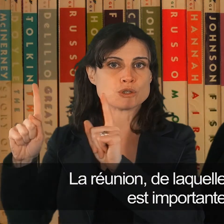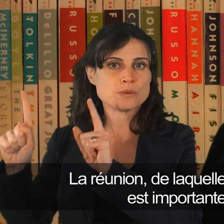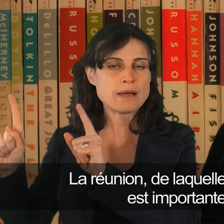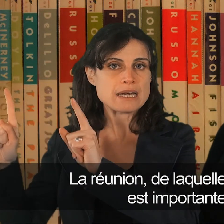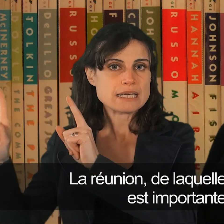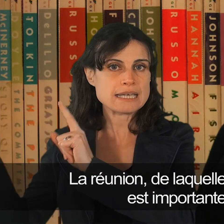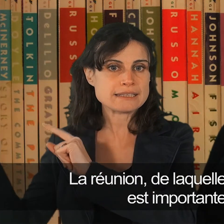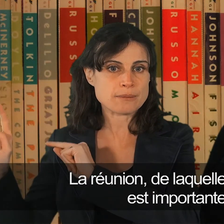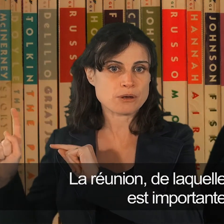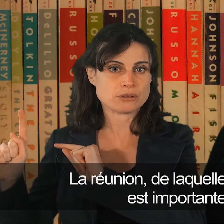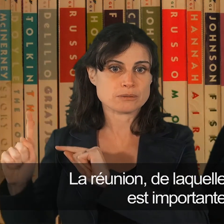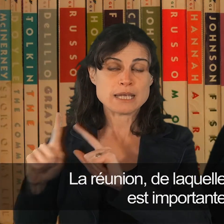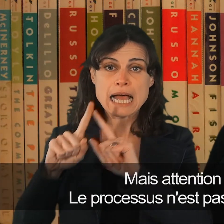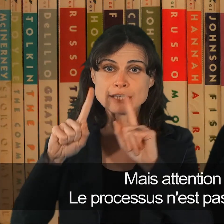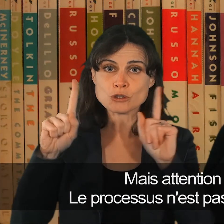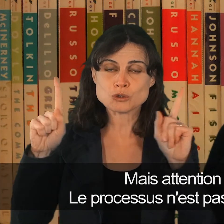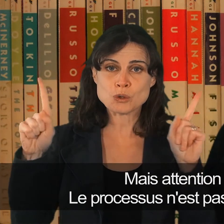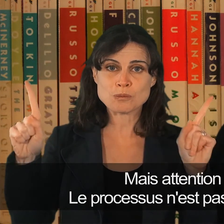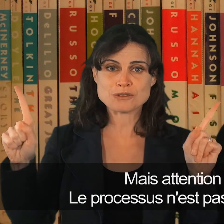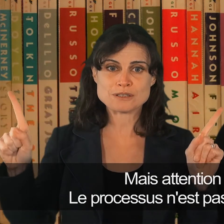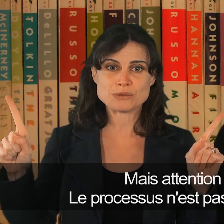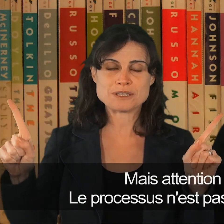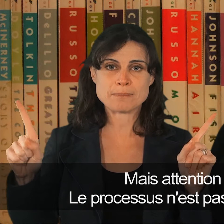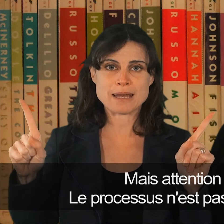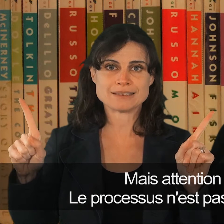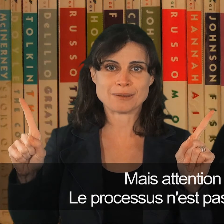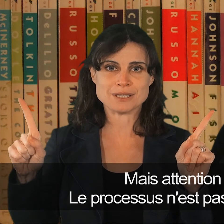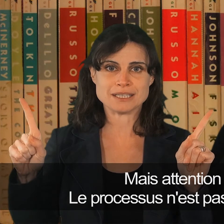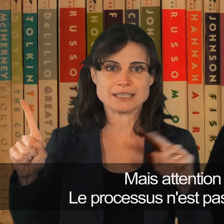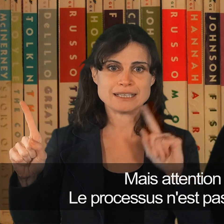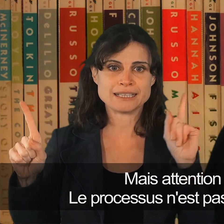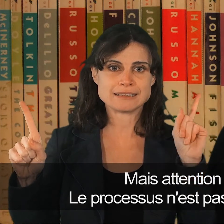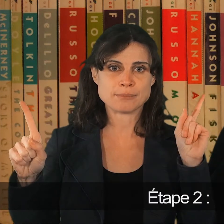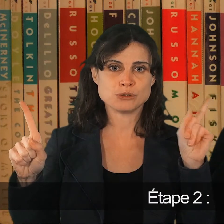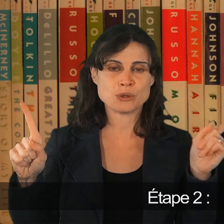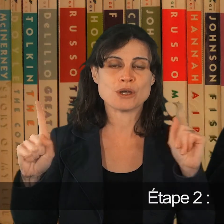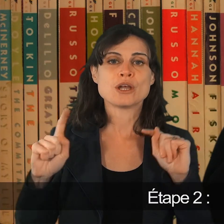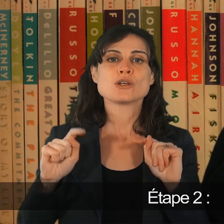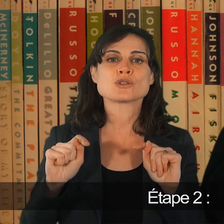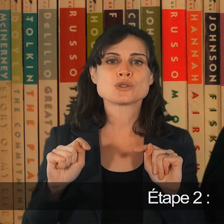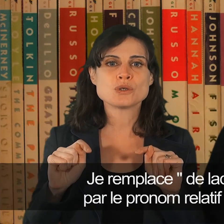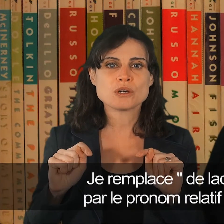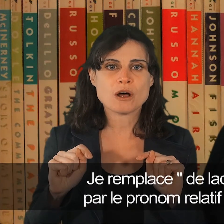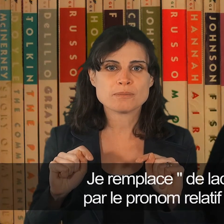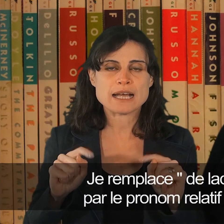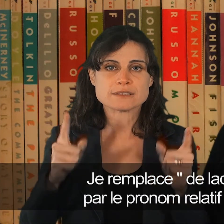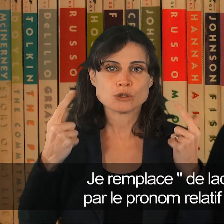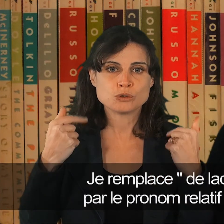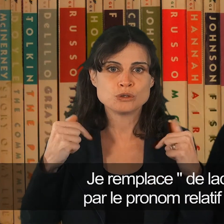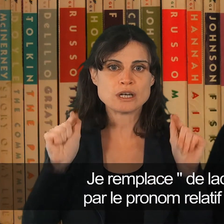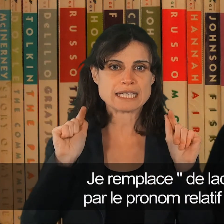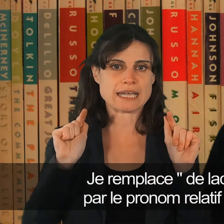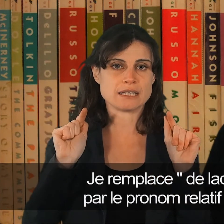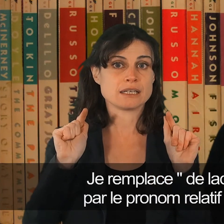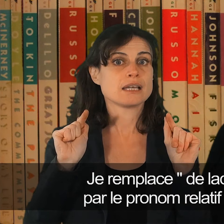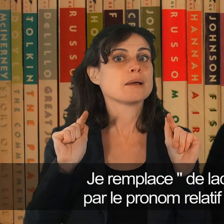laquelle je parle est importante. Mais attention, le processus n'est pas terminé. Étape 2. Je remplace